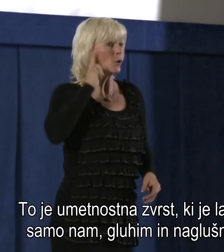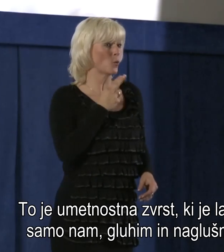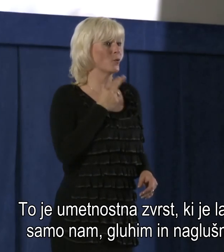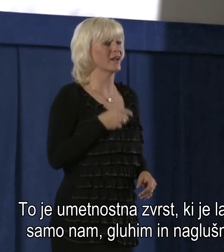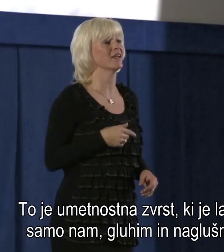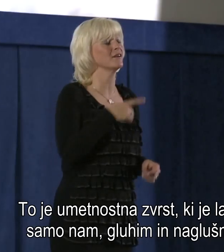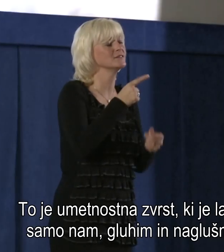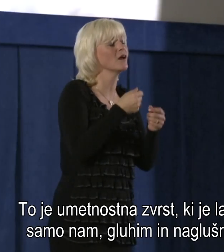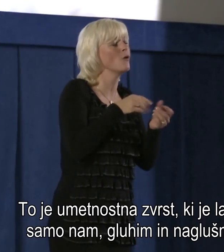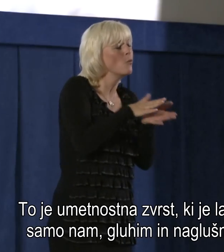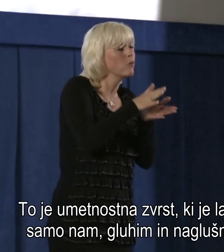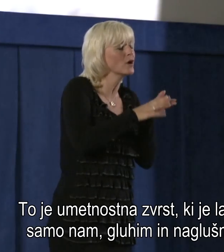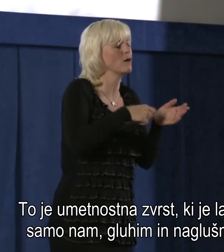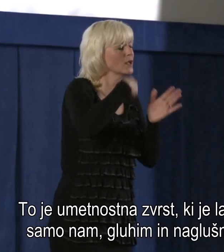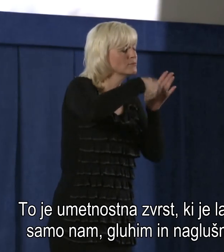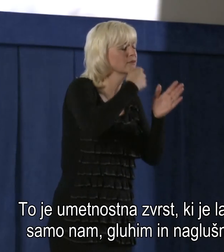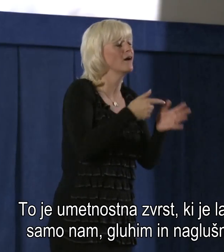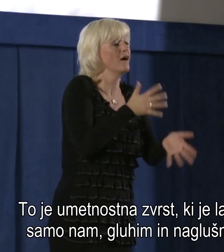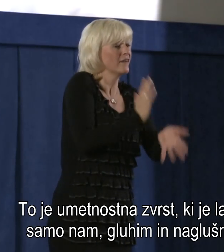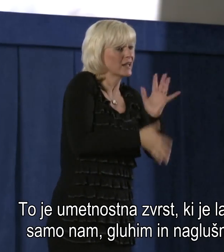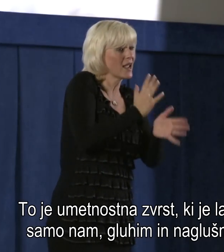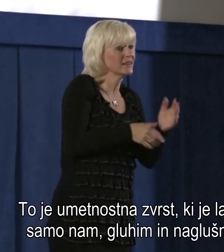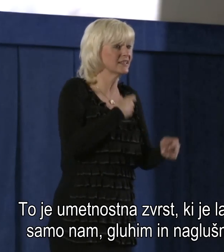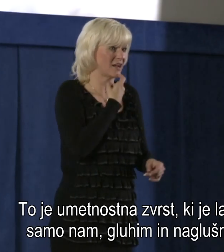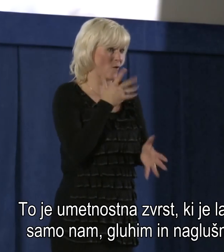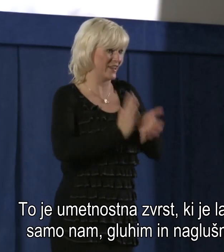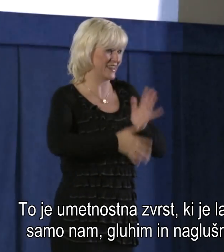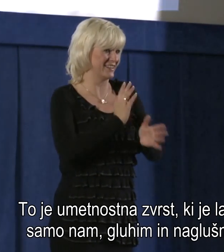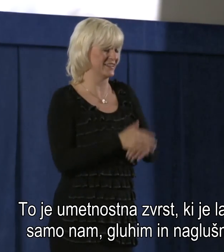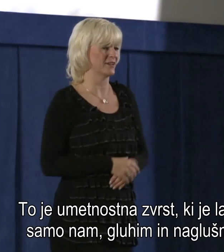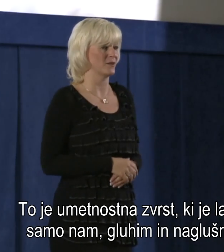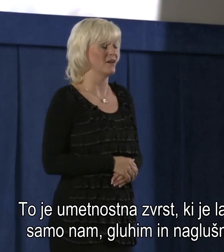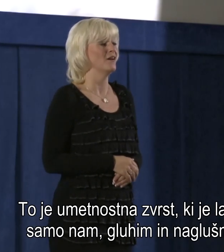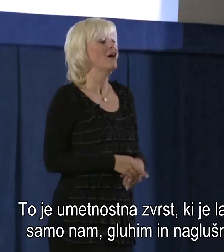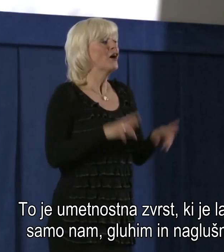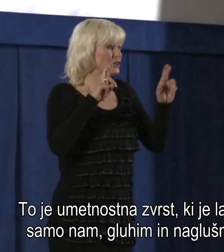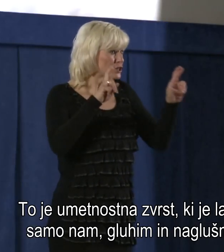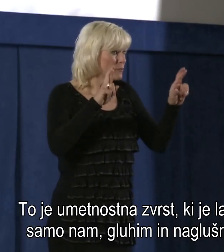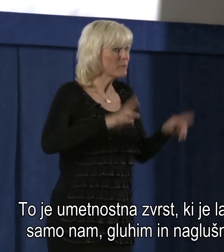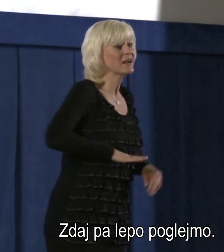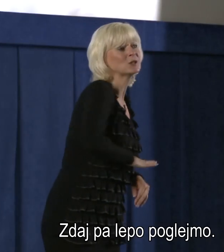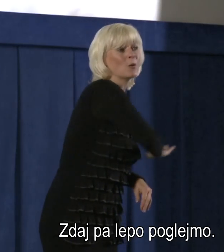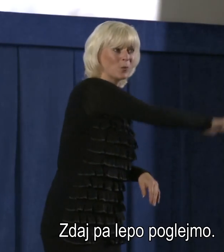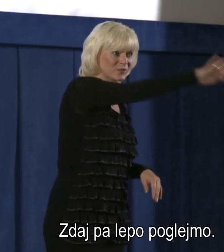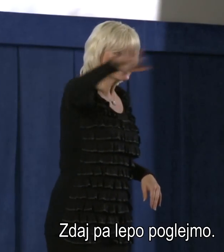govorica rok. Umetnostna zvrst, ki je lastna samo nam, gluhim in naglušnim.